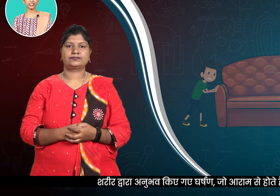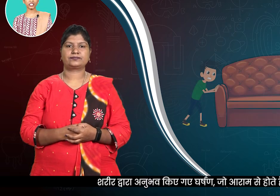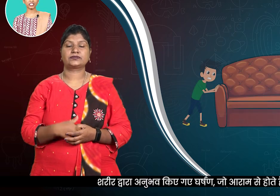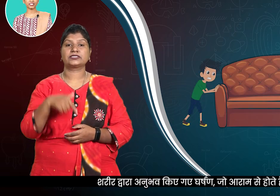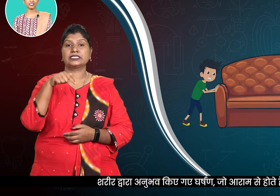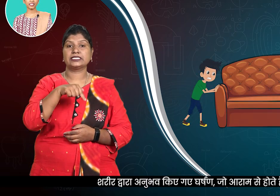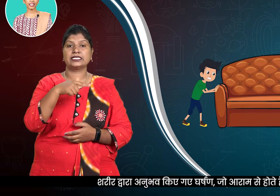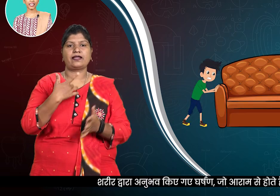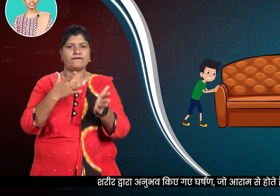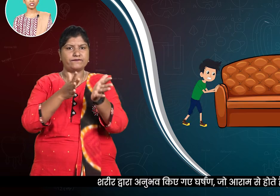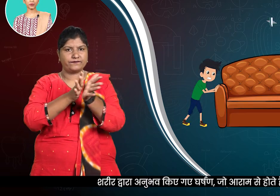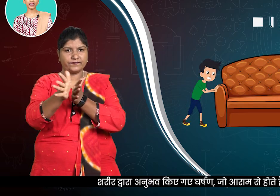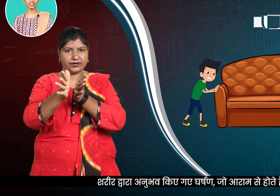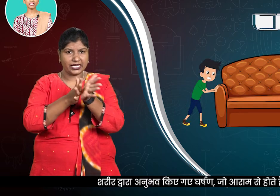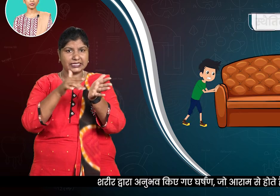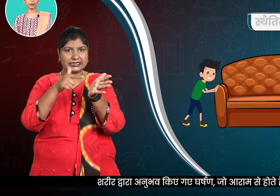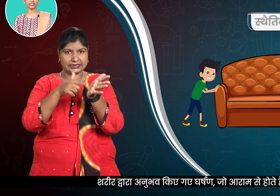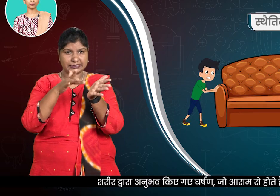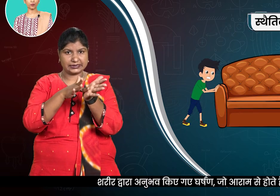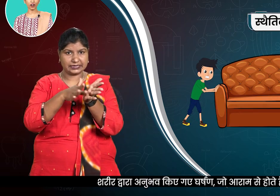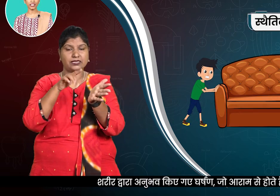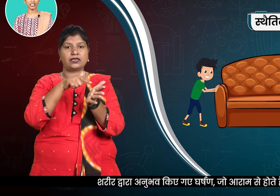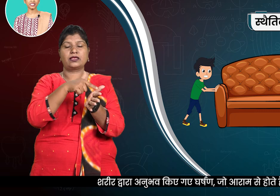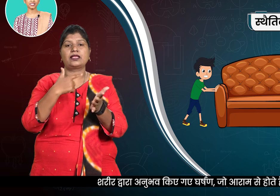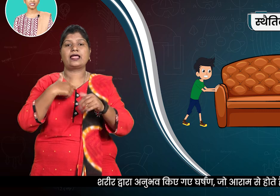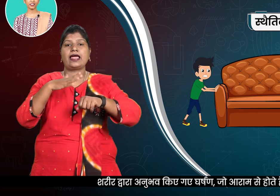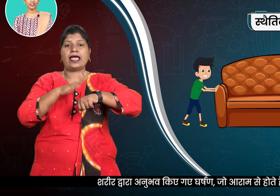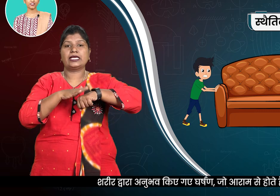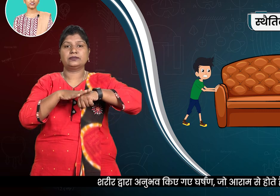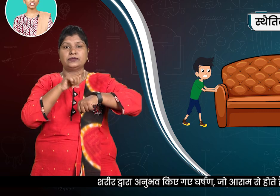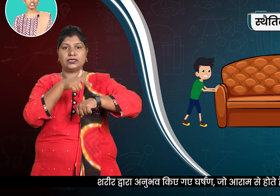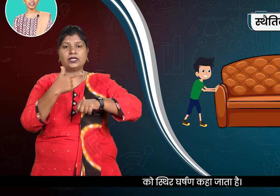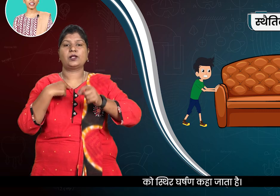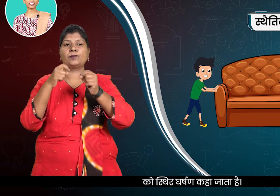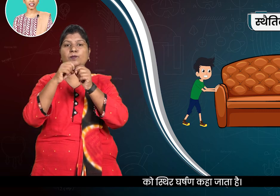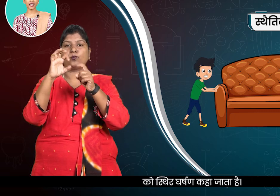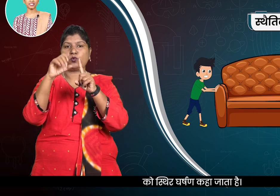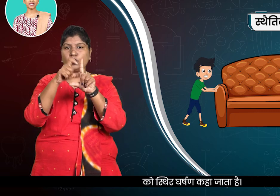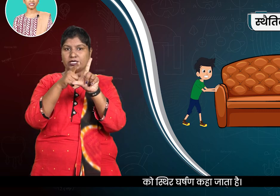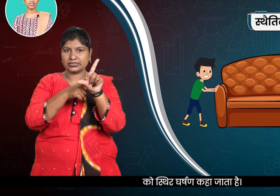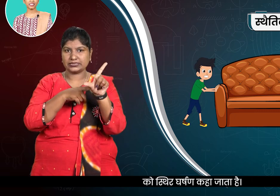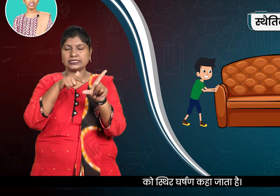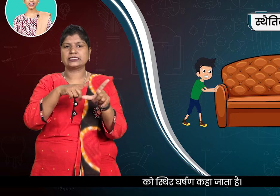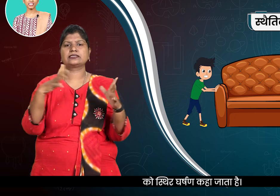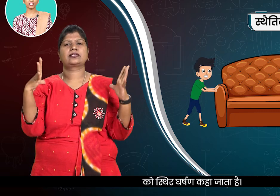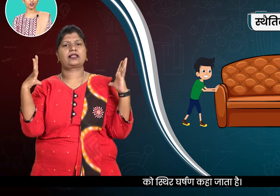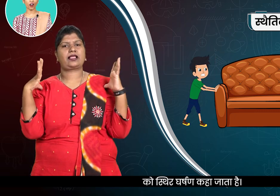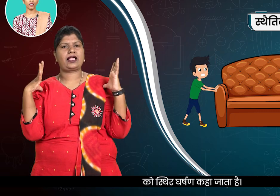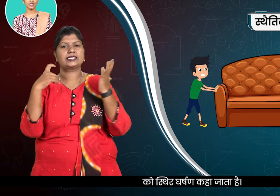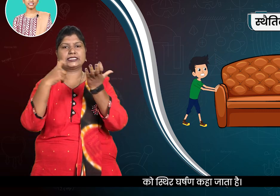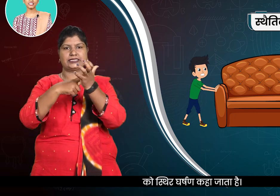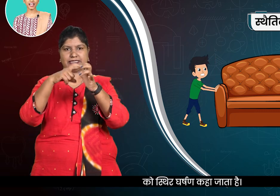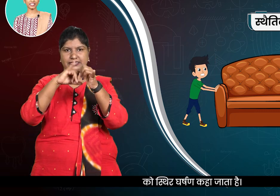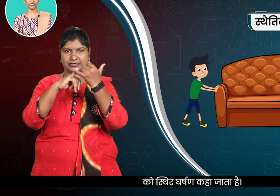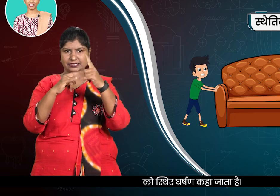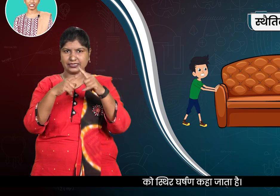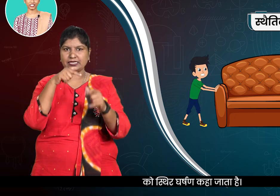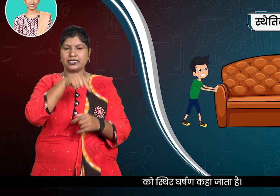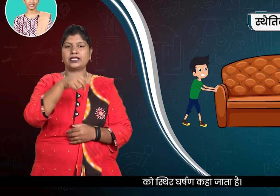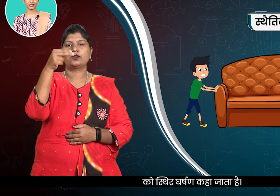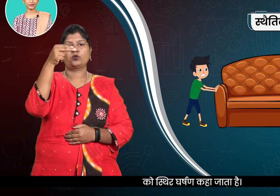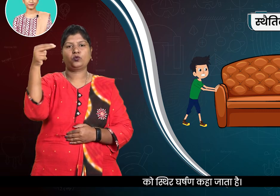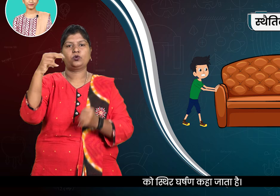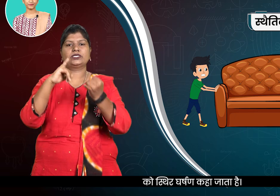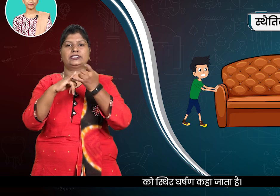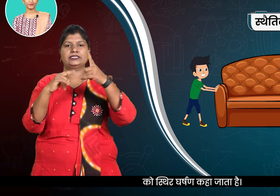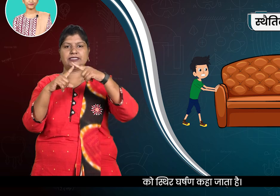शरीर्द बारा अनुभव किये गए घर्शन जो आराम से होते है उसे स्टीर घर्शन या स्टाटिक घर्शन कहा